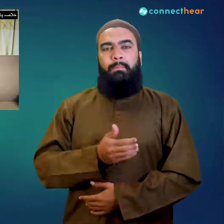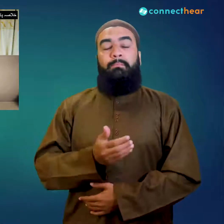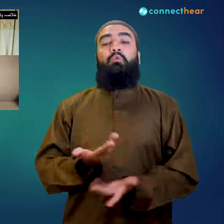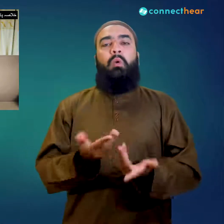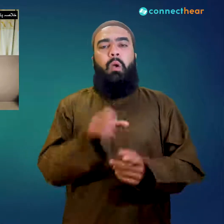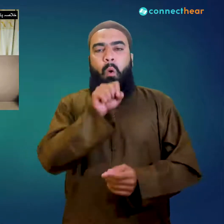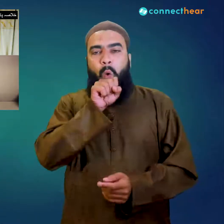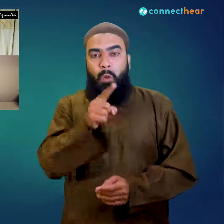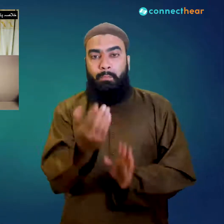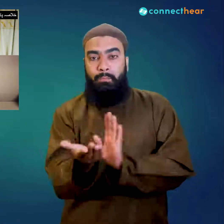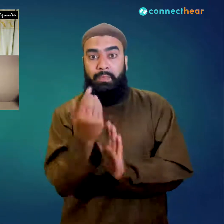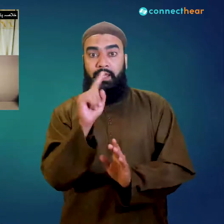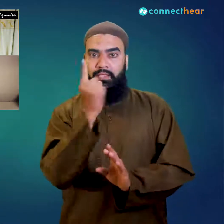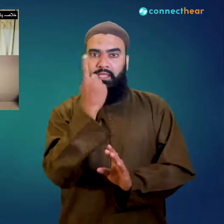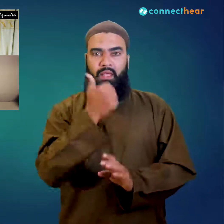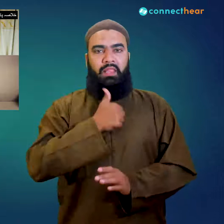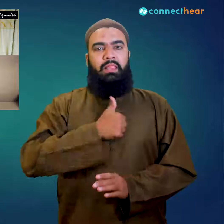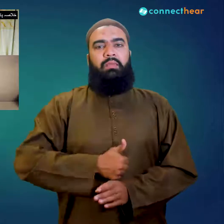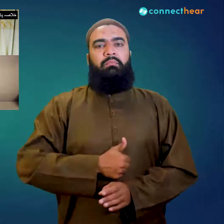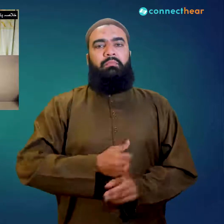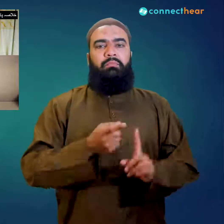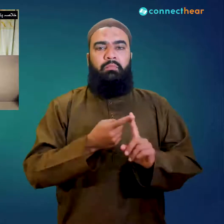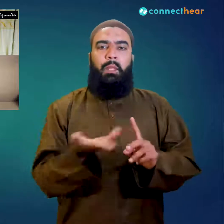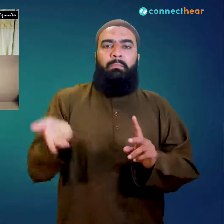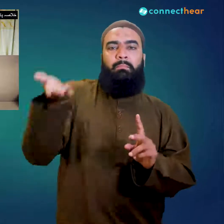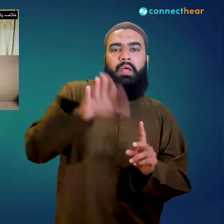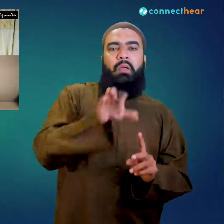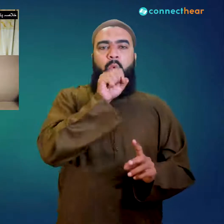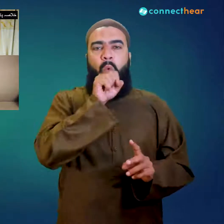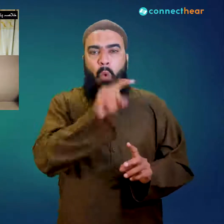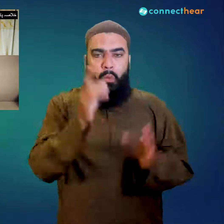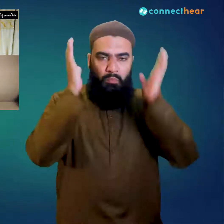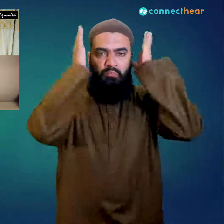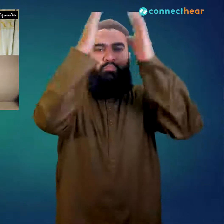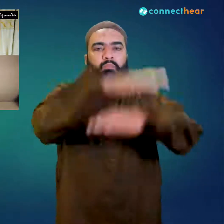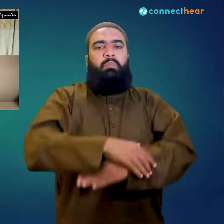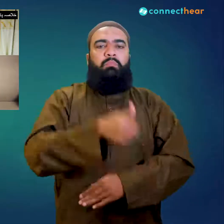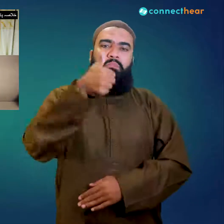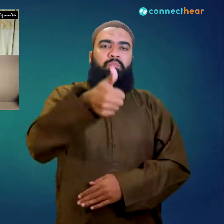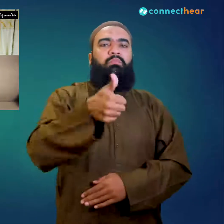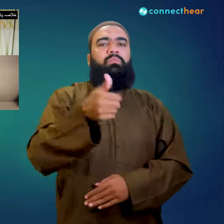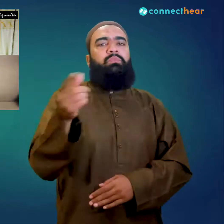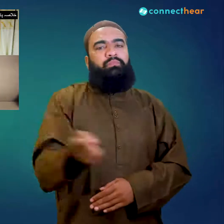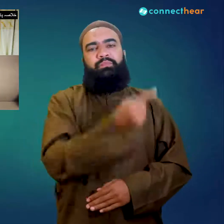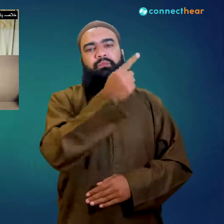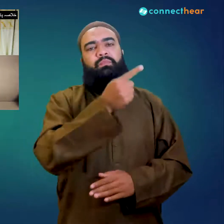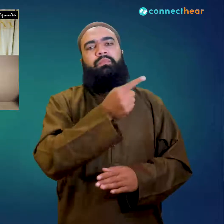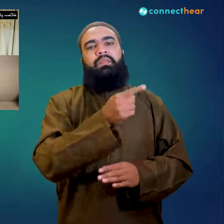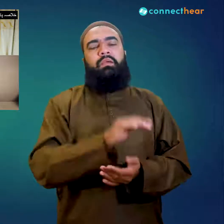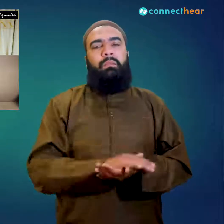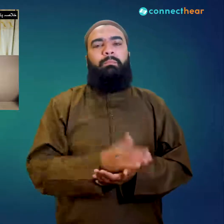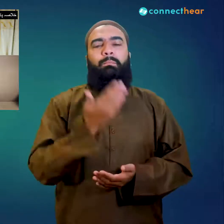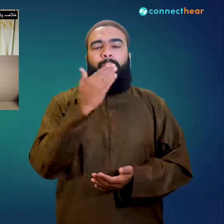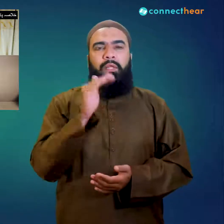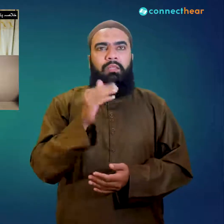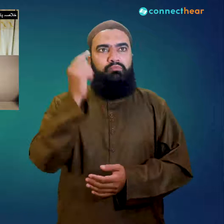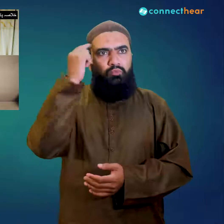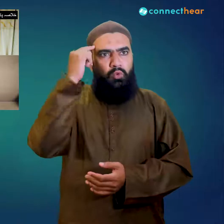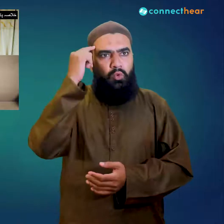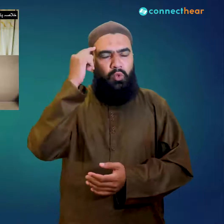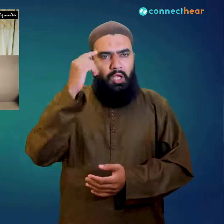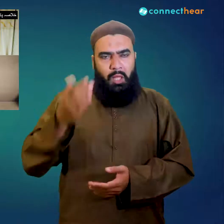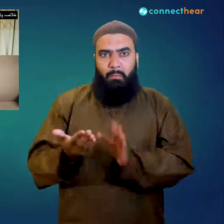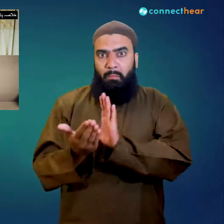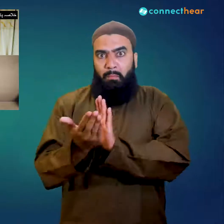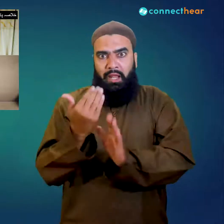گیا، پہلے صبر، چونکہ کوئی ایسا معاملہ آئے تو پہلے صبر کو اختیار کرنا ہوگا، اور نماز کا وقت جب آئے